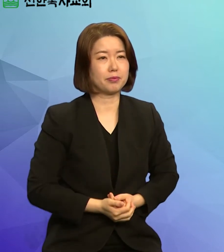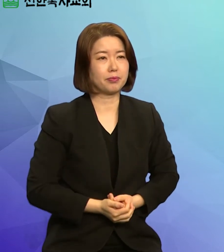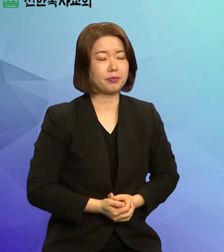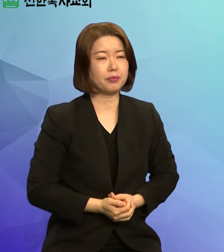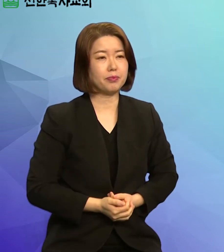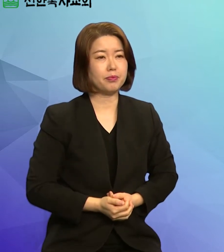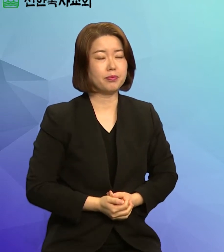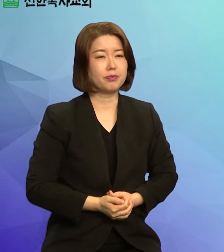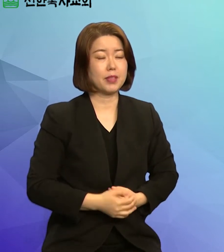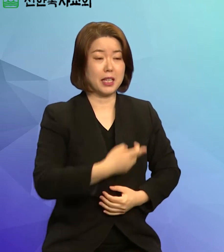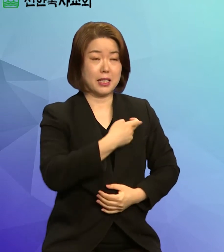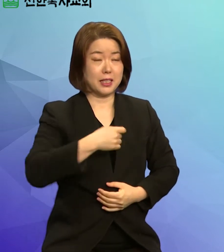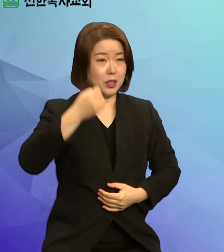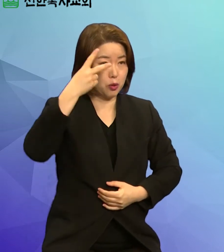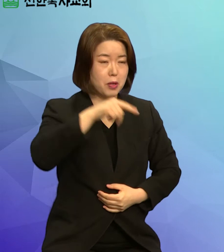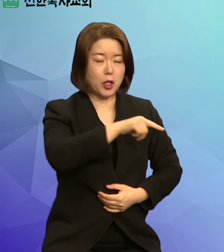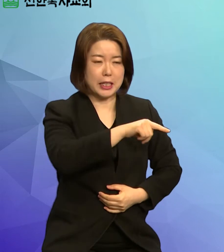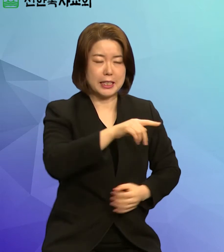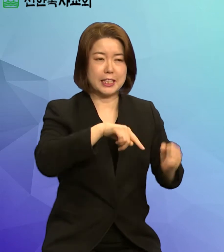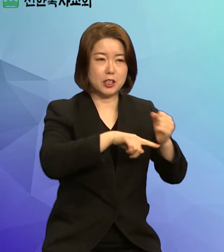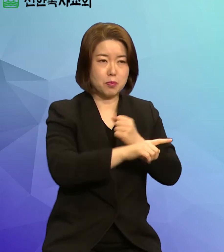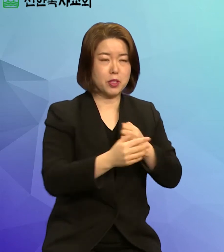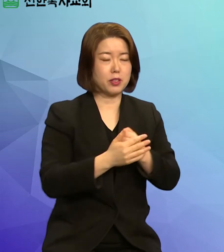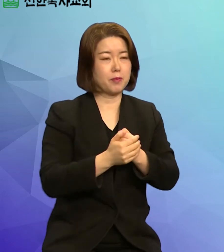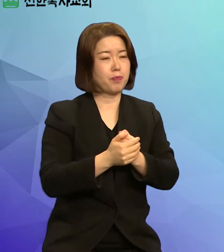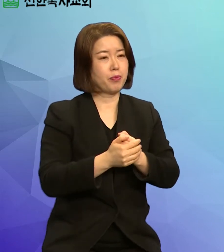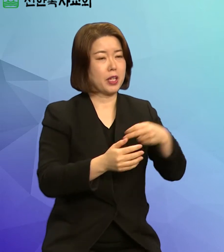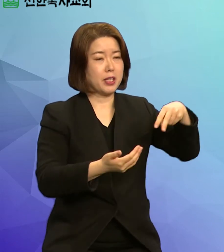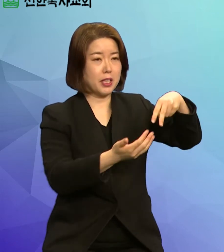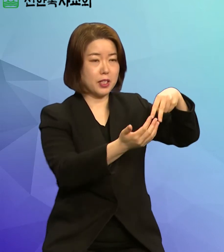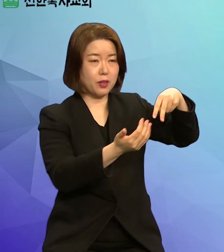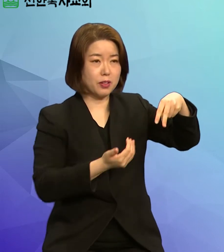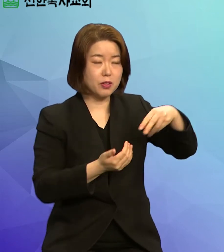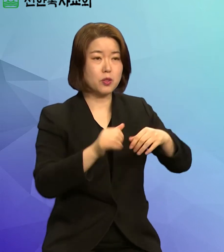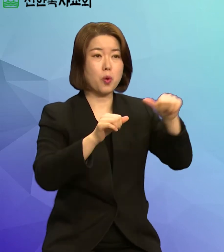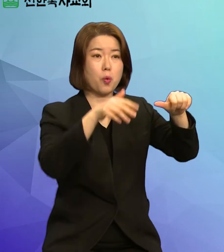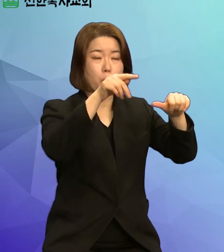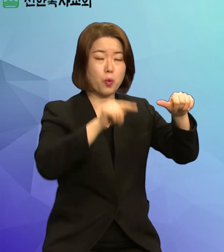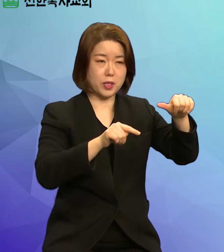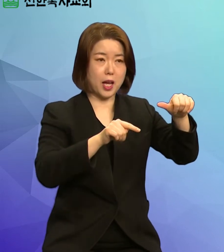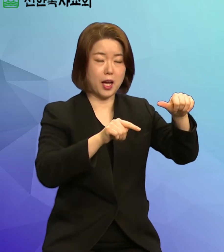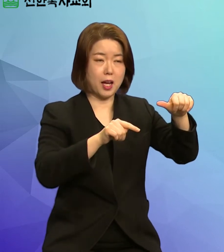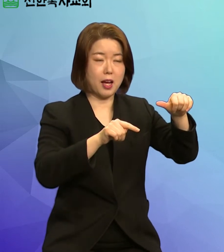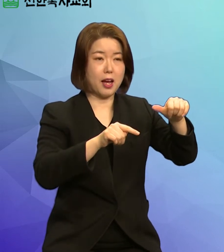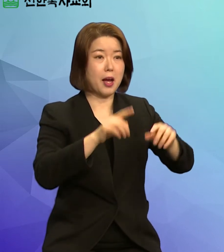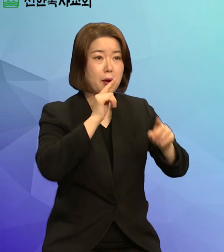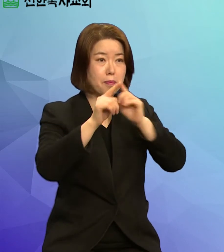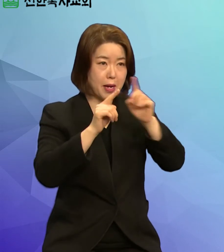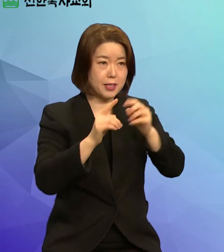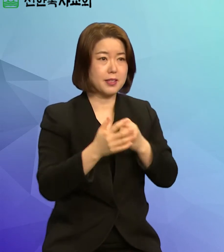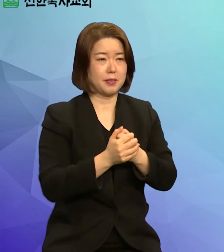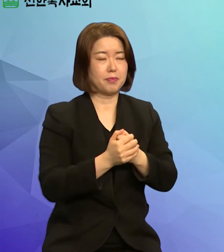사도 바울은 이 의미를 데살로니가전서 5장 10절에서 다시 한번 이렇게 말씀합니다.